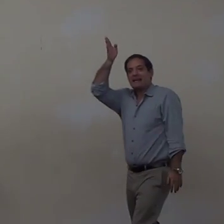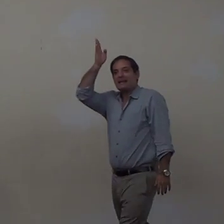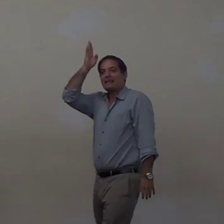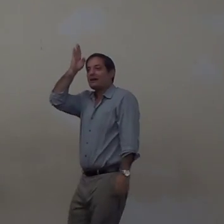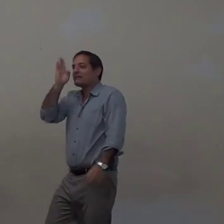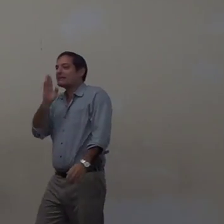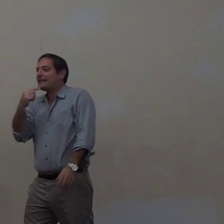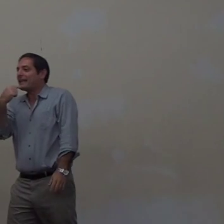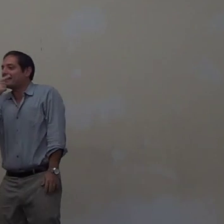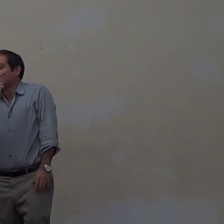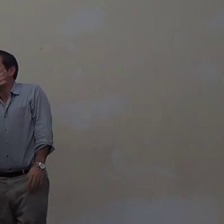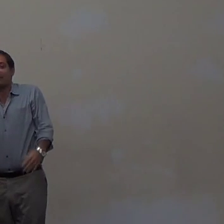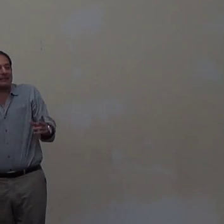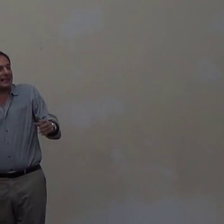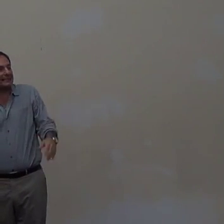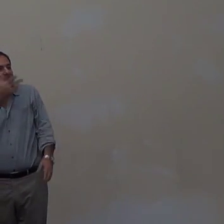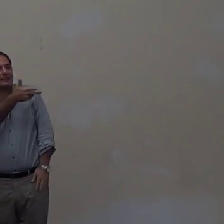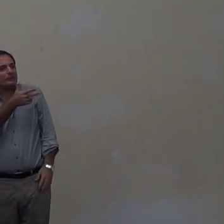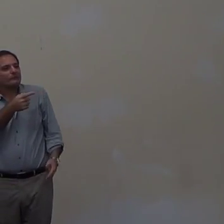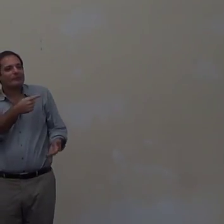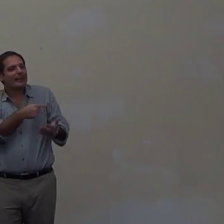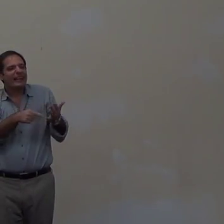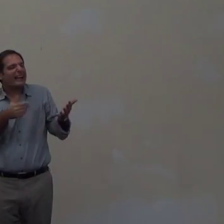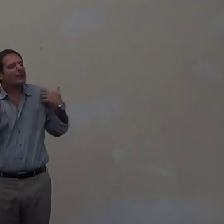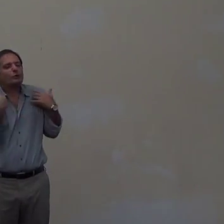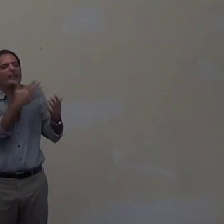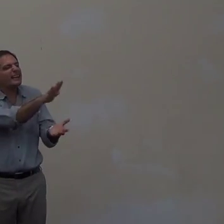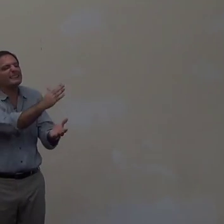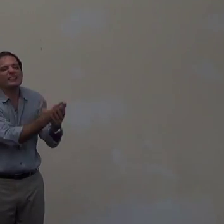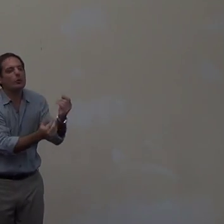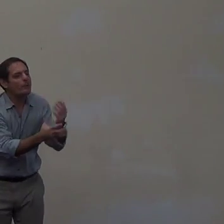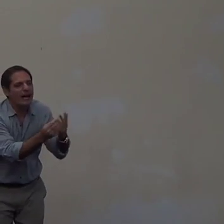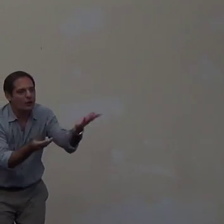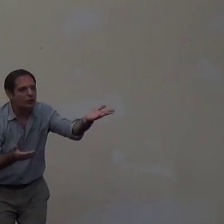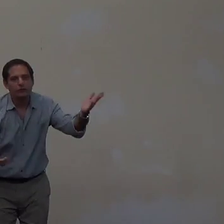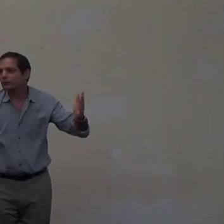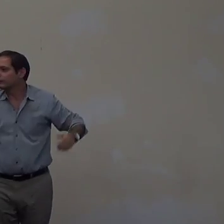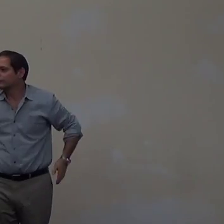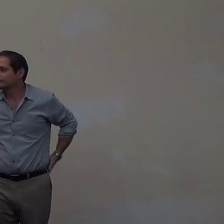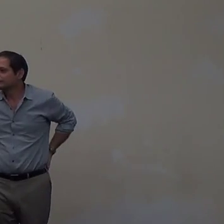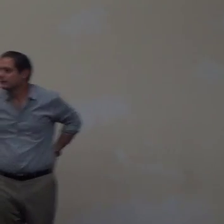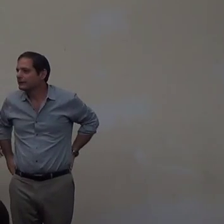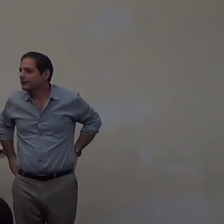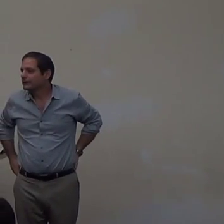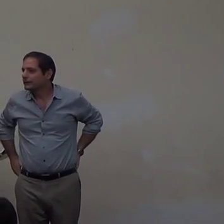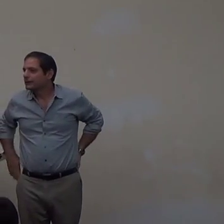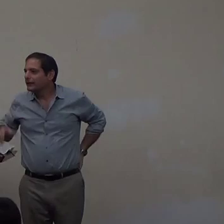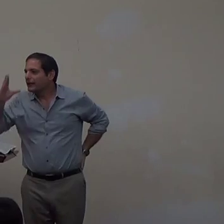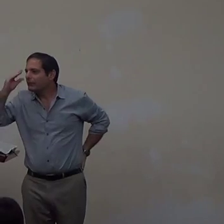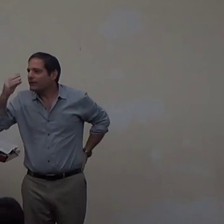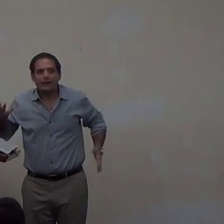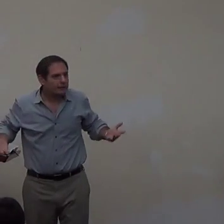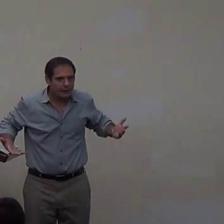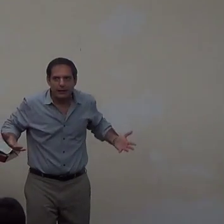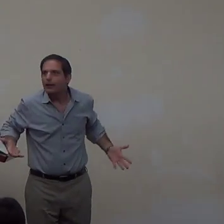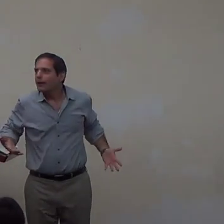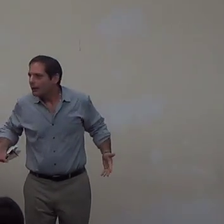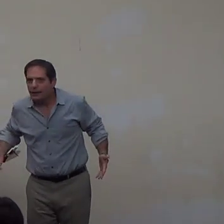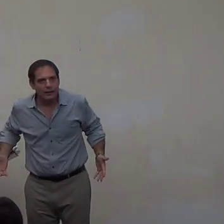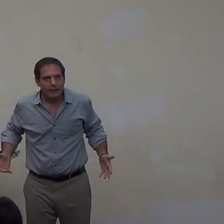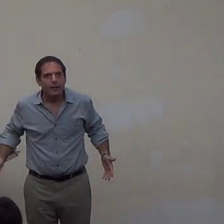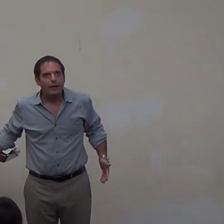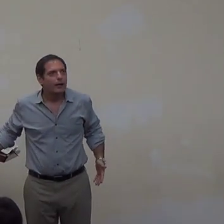Entonces, Dios le dice a Moisés, ¿qué tú tienes en tus manos? Y Moisés dice,